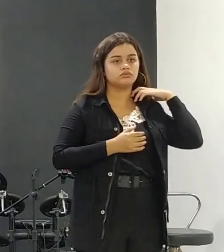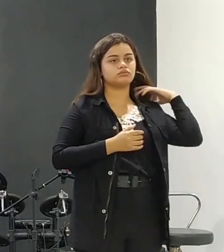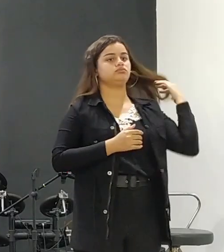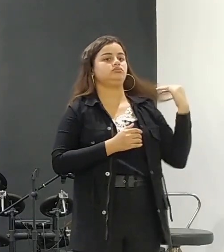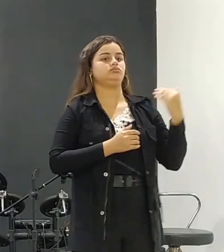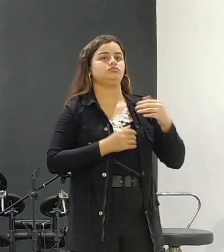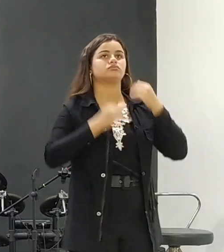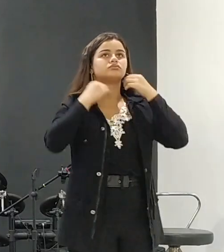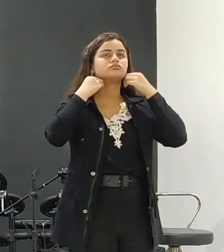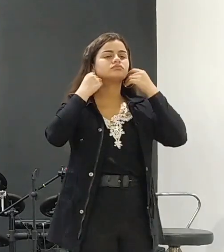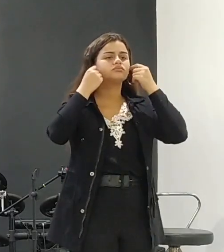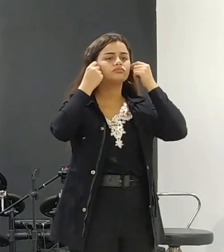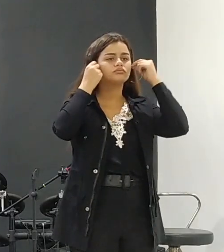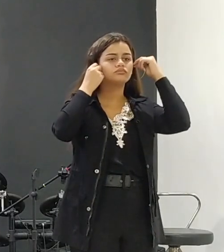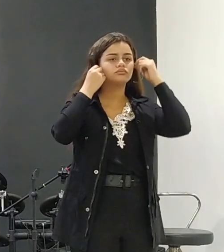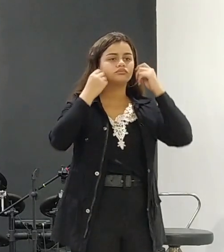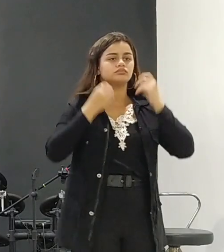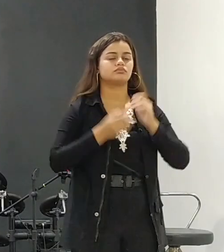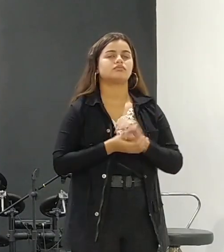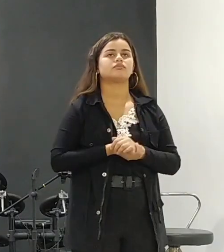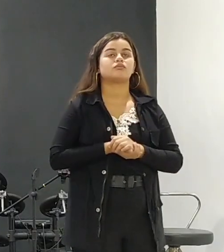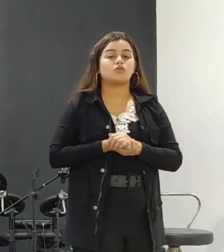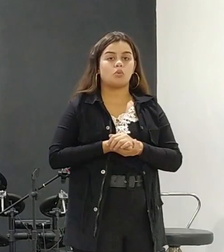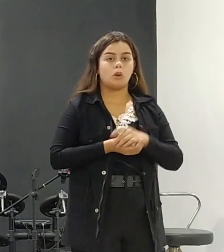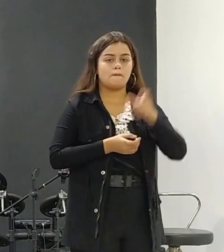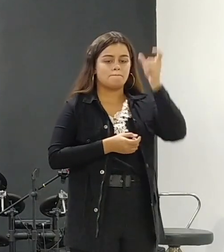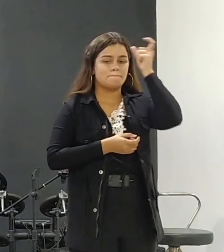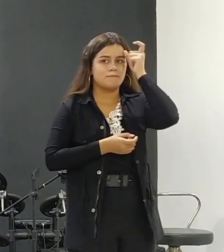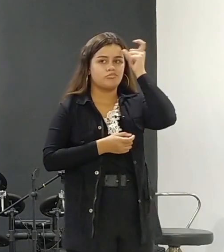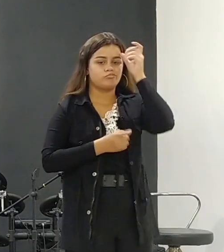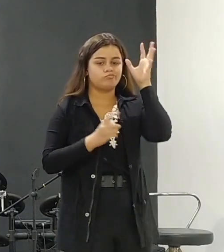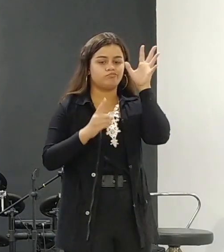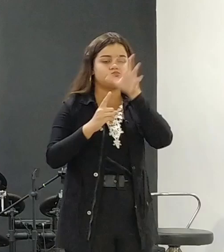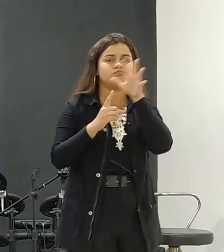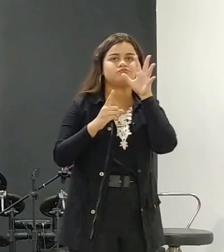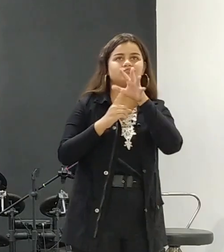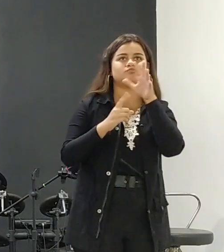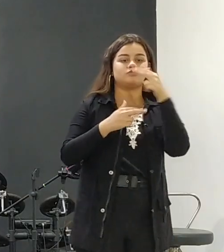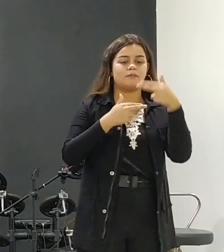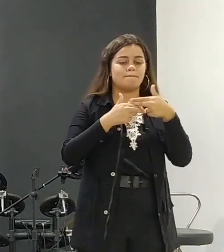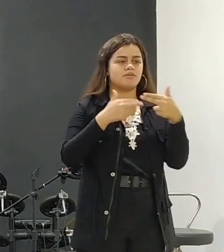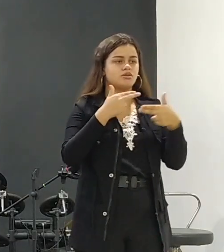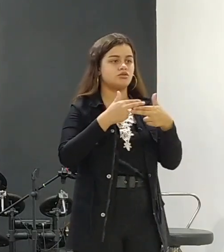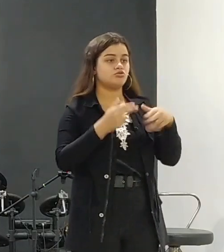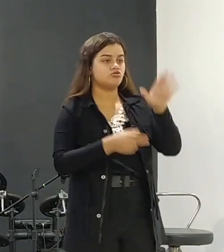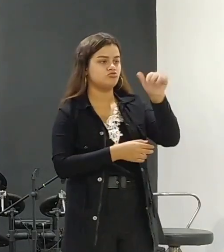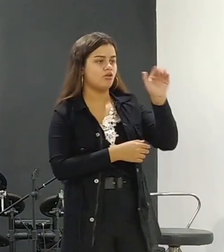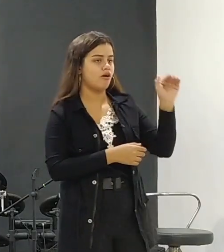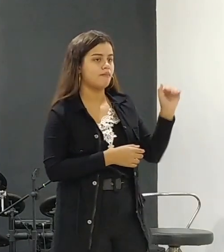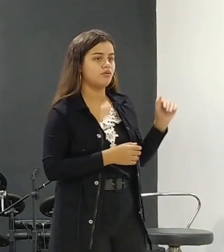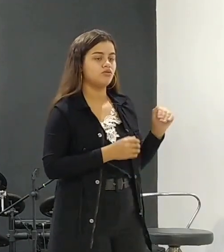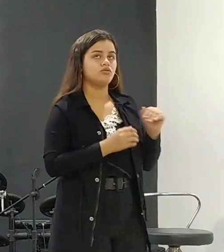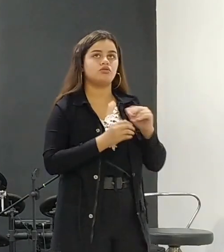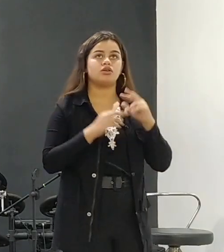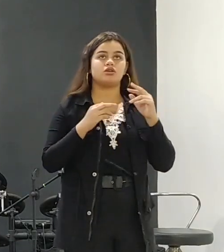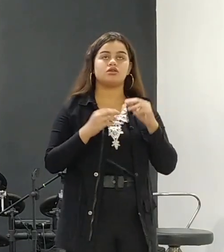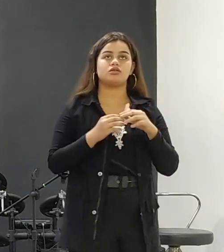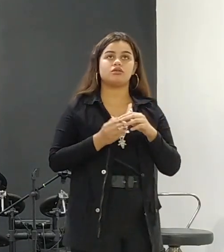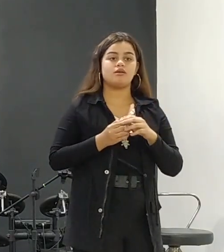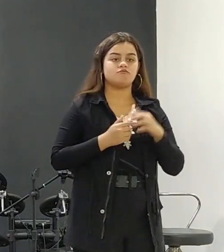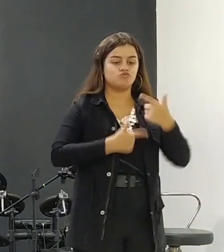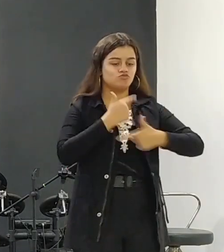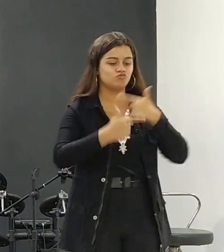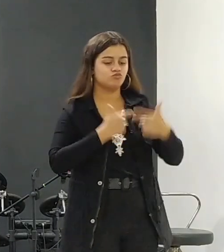ali construindo o muro, né? O inimigo está se levantando contra eles. Neemias chama todo mundo, reúne todo mundo e fala: